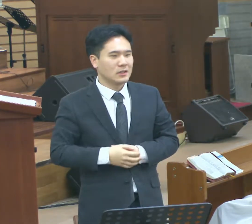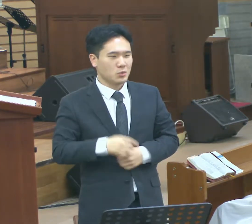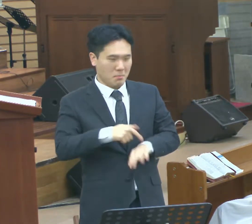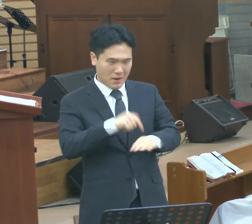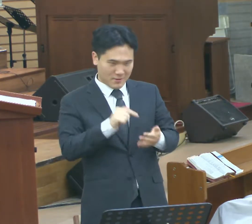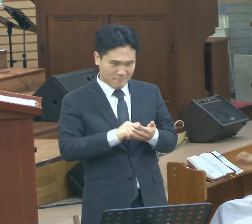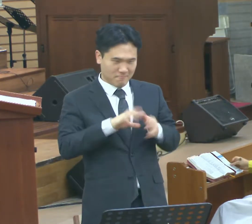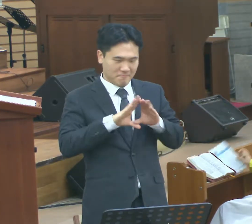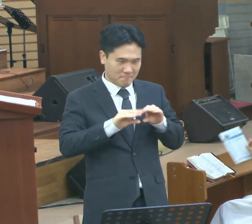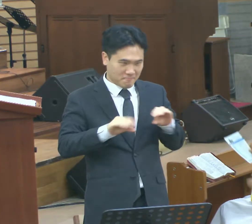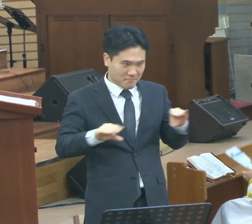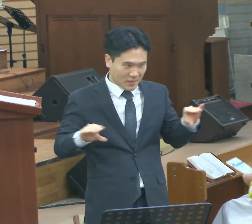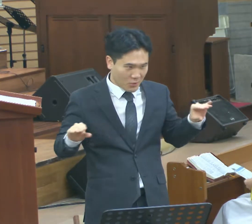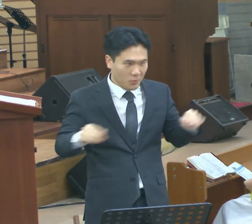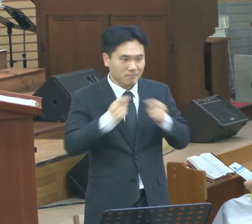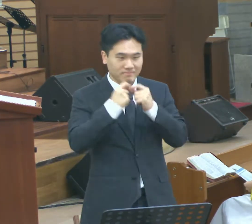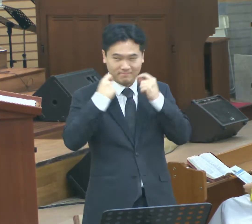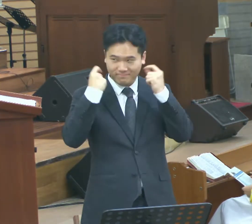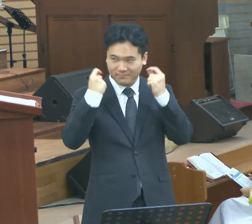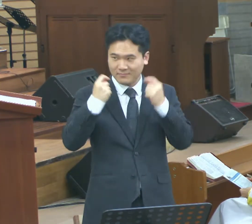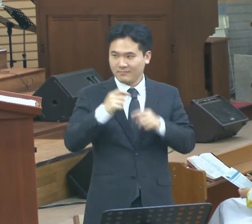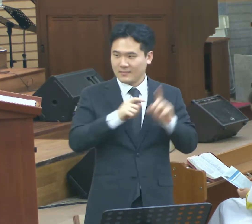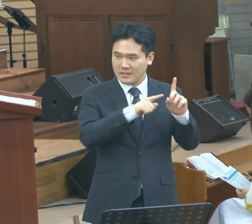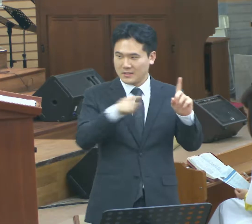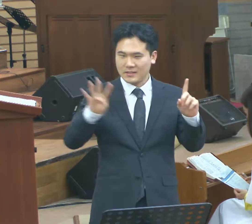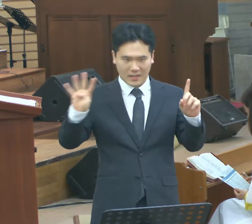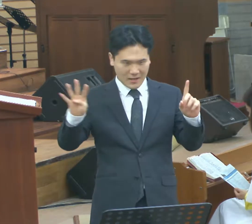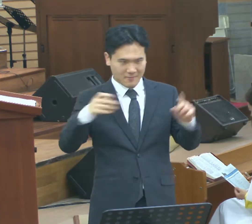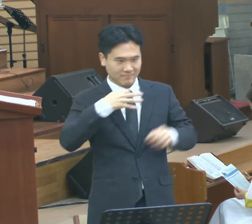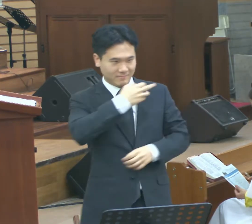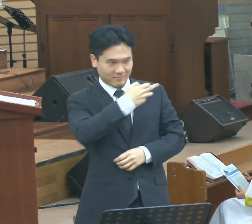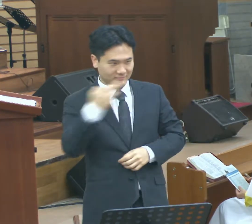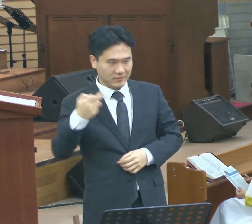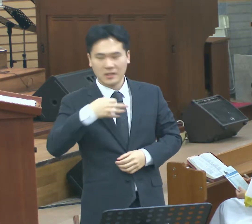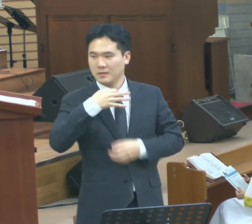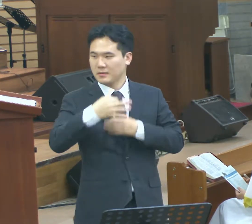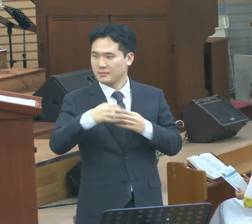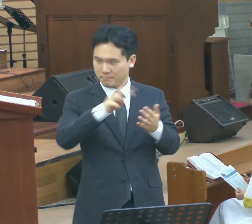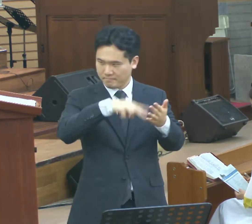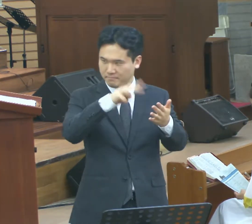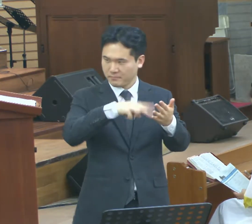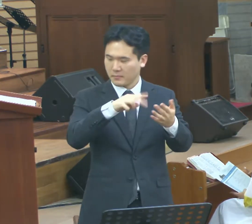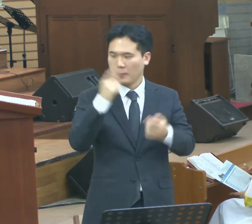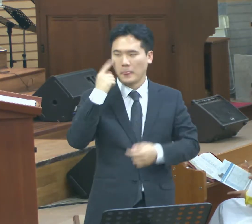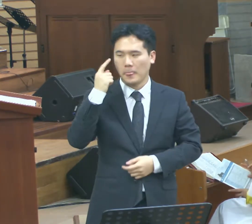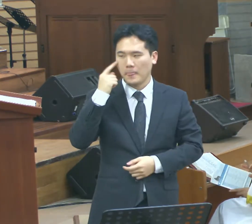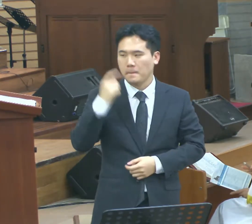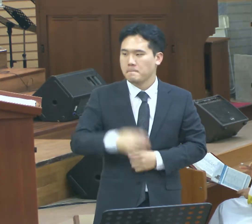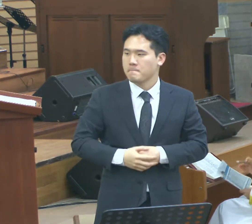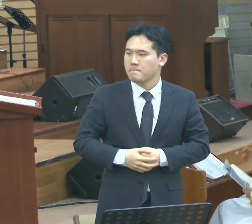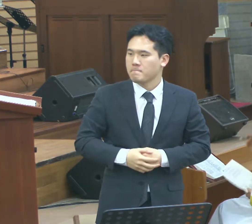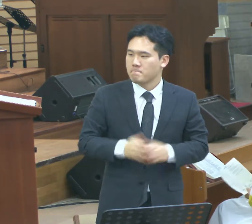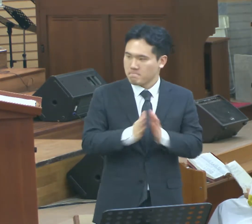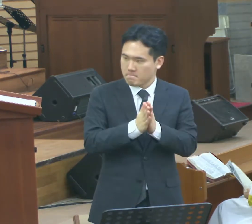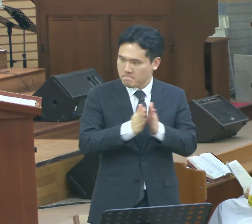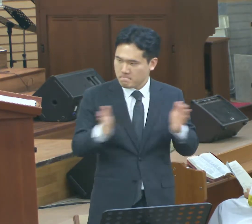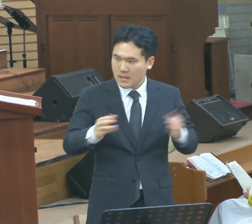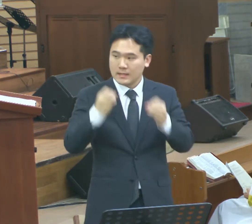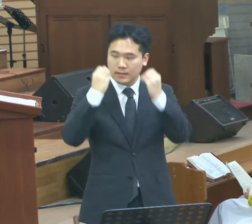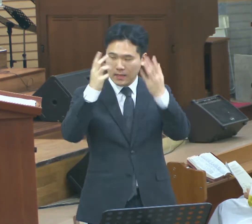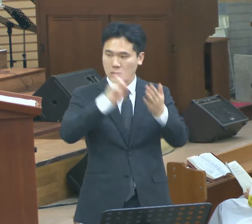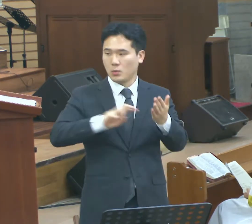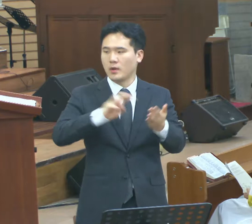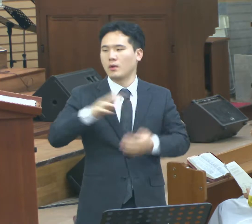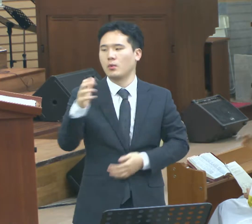1절부터 4절까지 한번 다시 큰 소리로 읽도록 하겠습니다. 시작! 새 노래로 여호와께 노래하라.